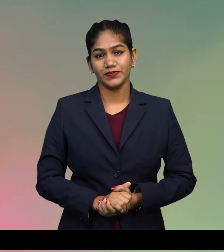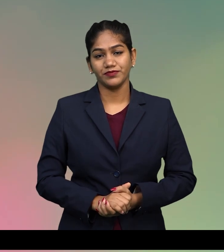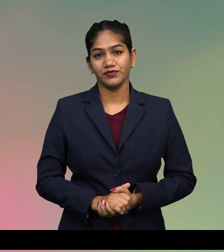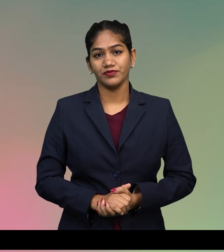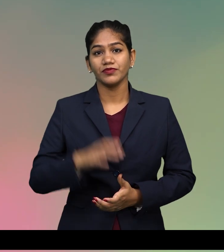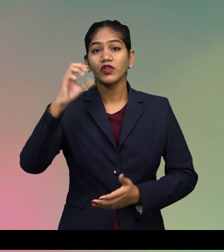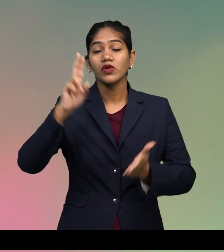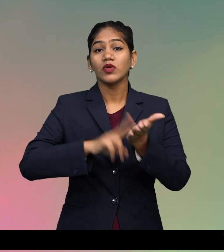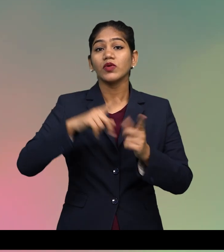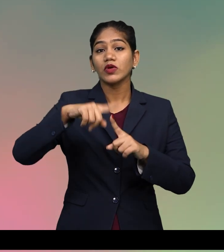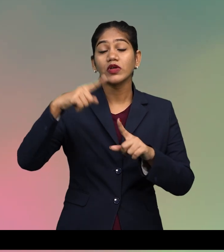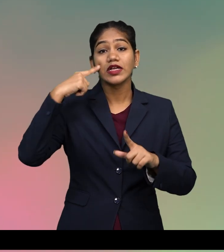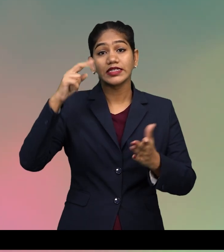खंडीय उतार,